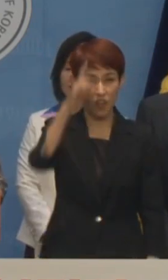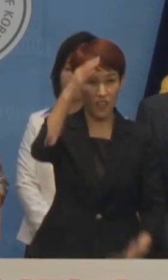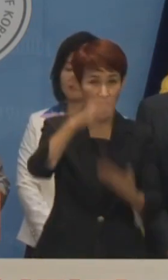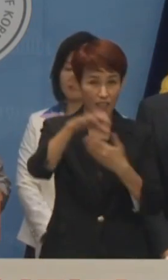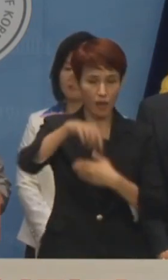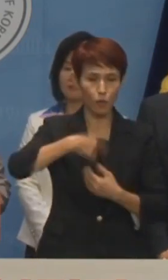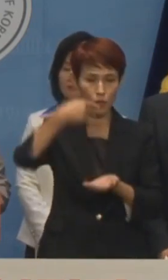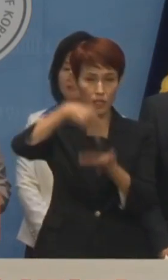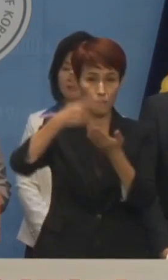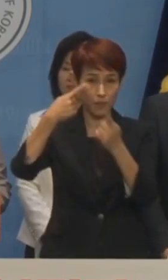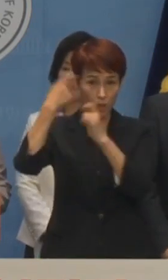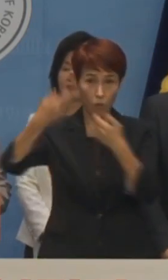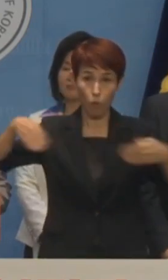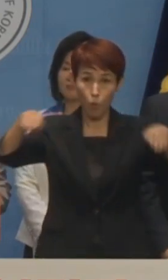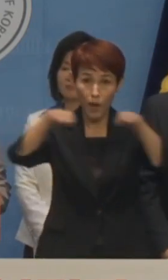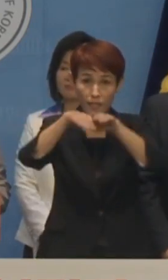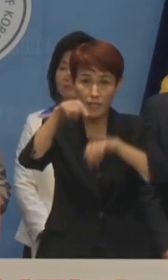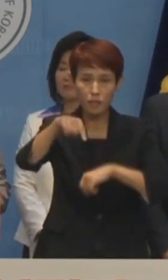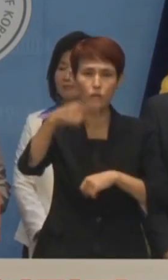독립기념관은